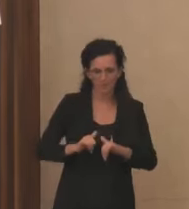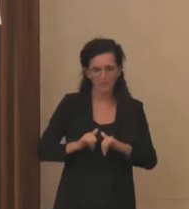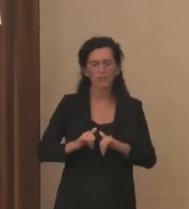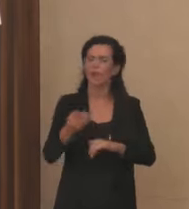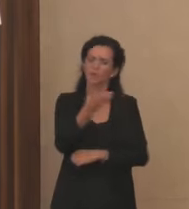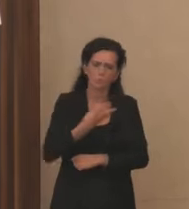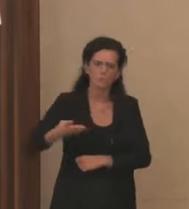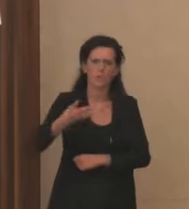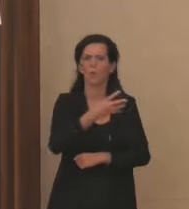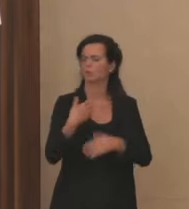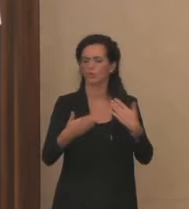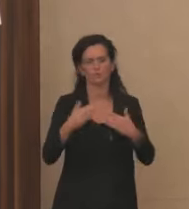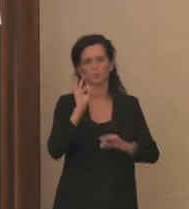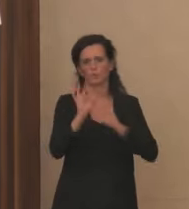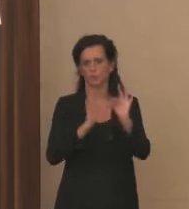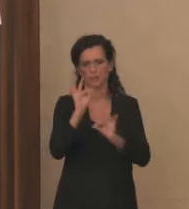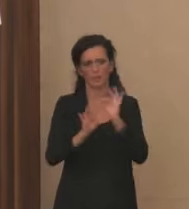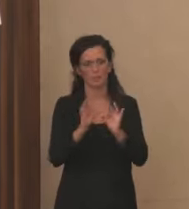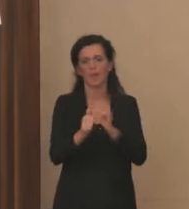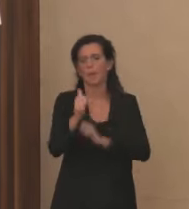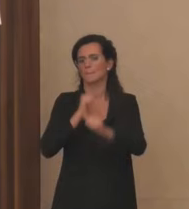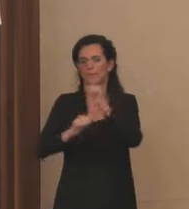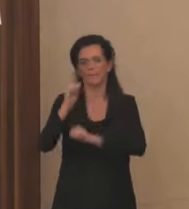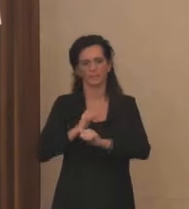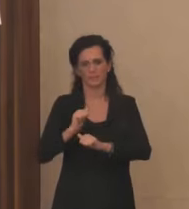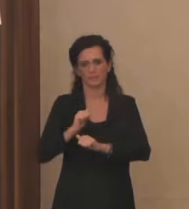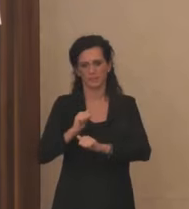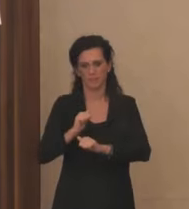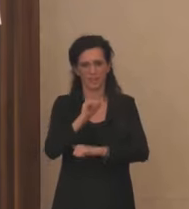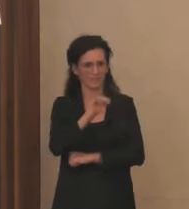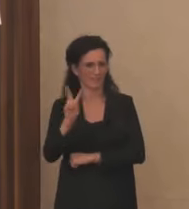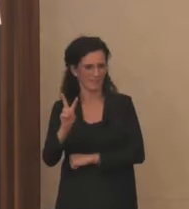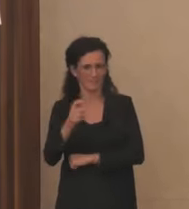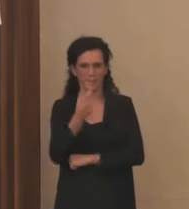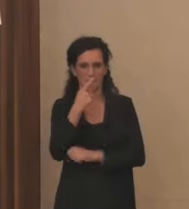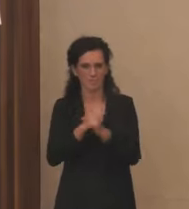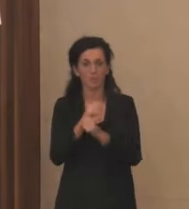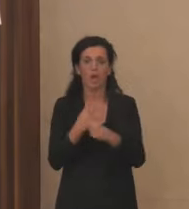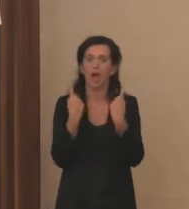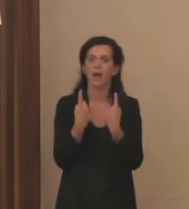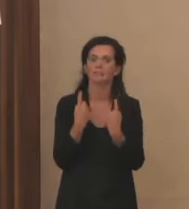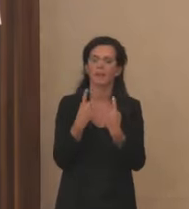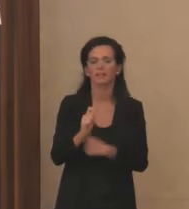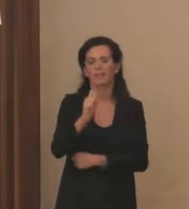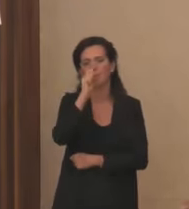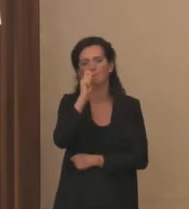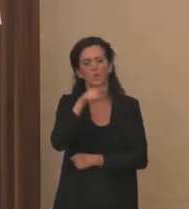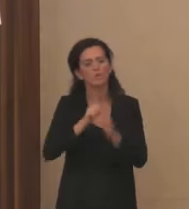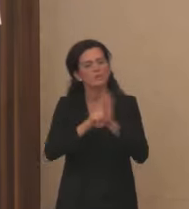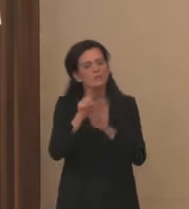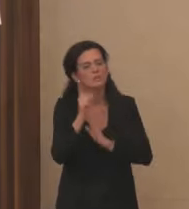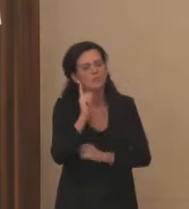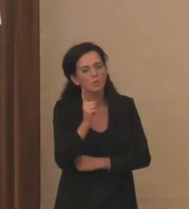tutti e 4 devono fare la terapia preventiva con l'ivermectina. Non dobbiamo aspettare l'esito del tampone del padre